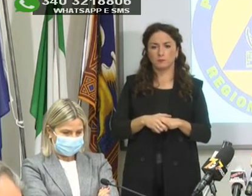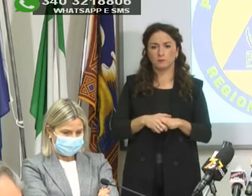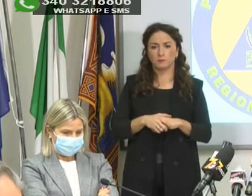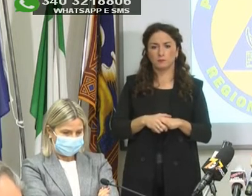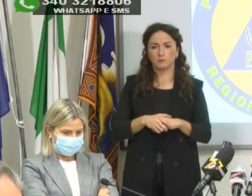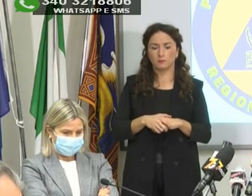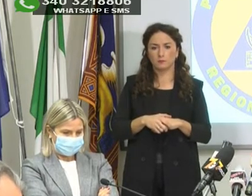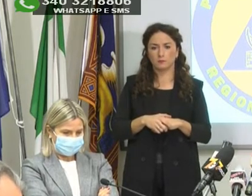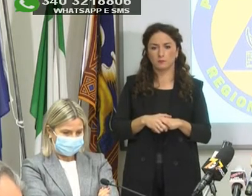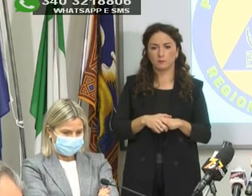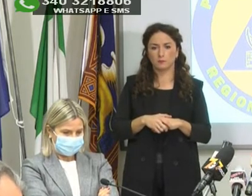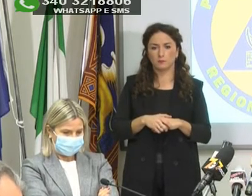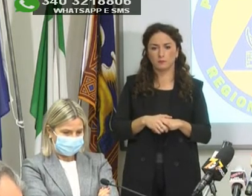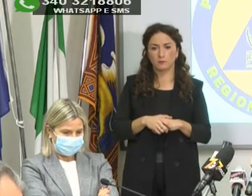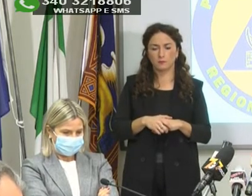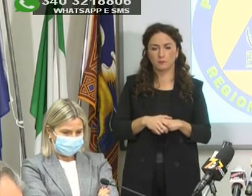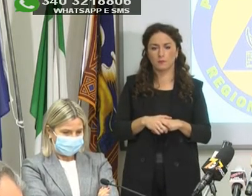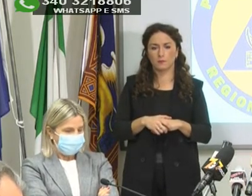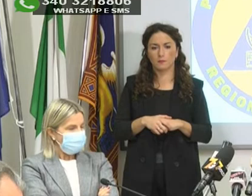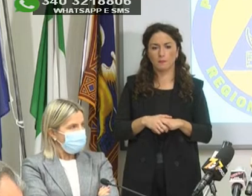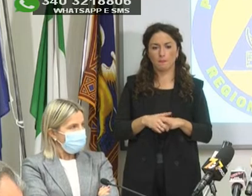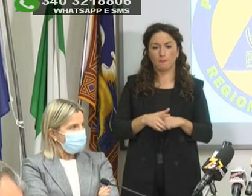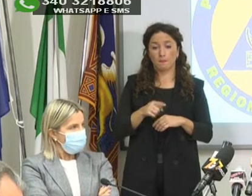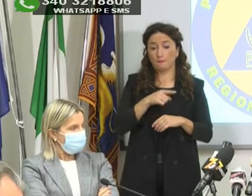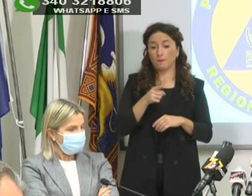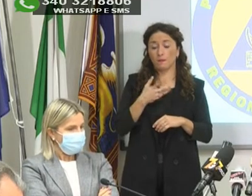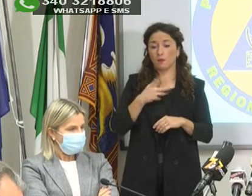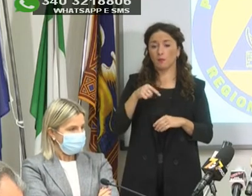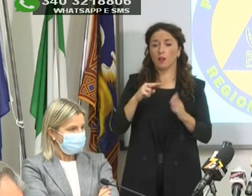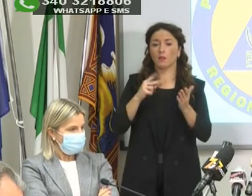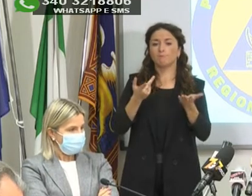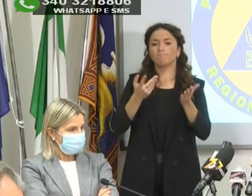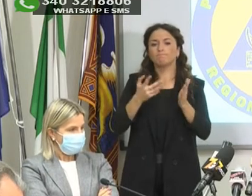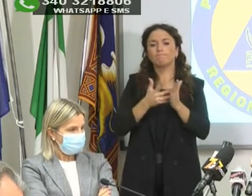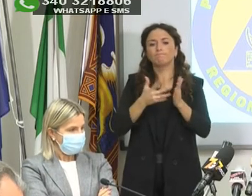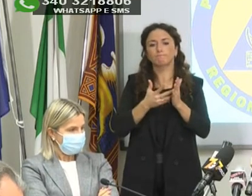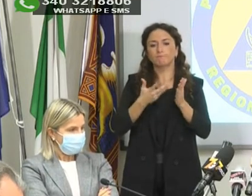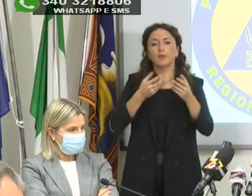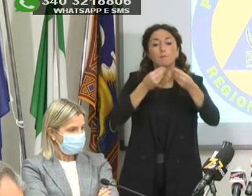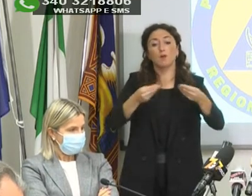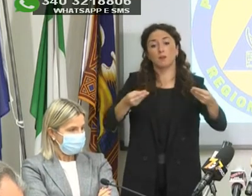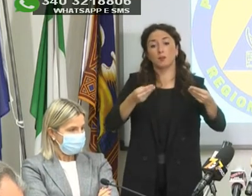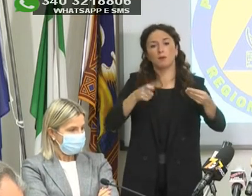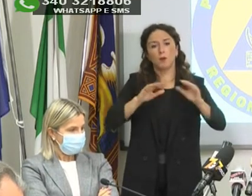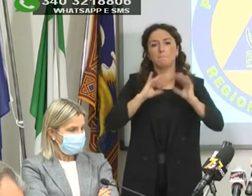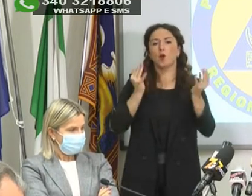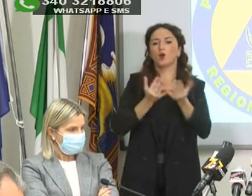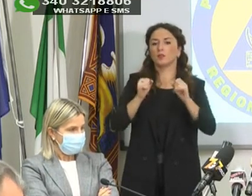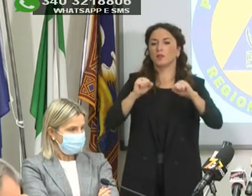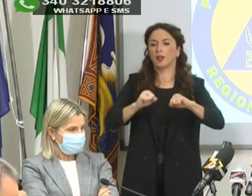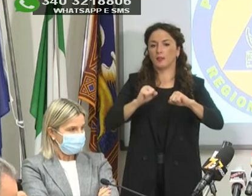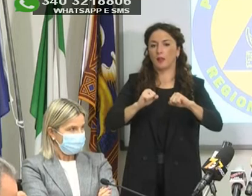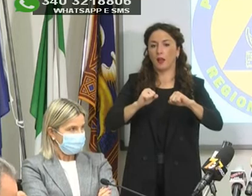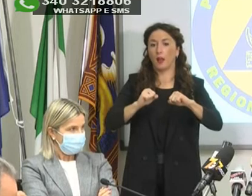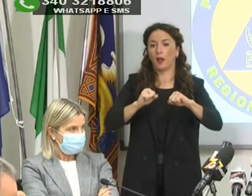Ovviamente abbiamo anche la difficoltà in queste riconversioni di avere magari dei professionisti, perché capite che il mondo della sanità ha